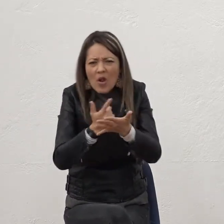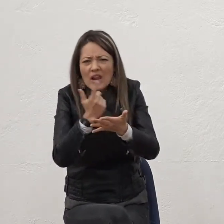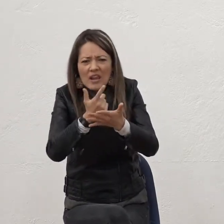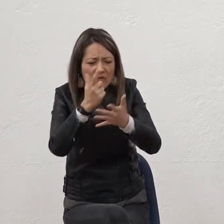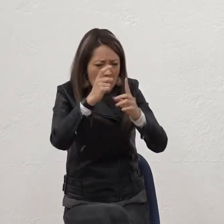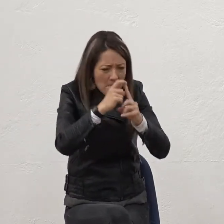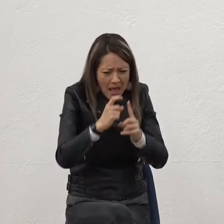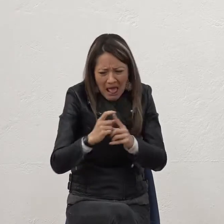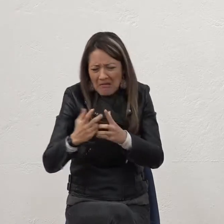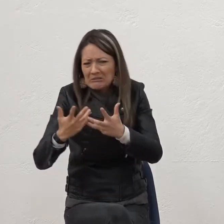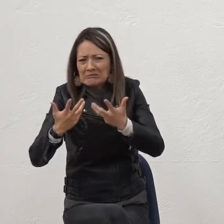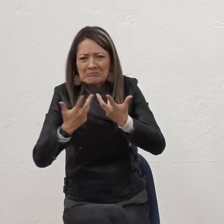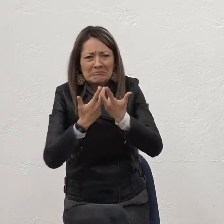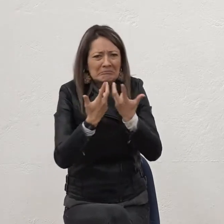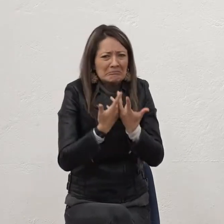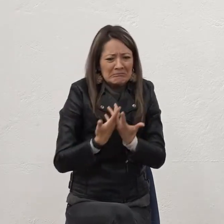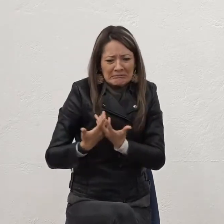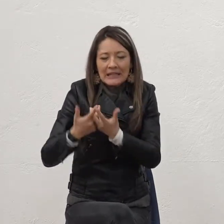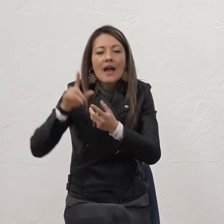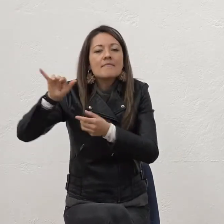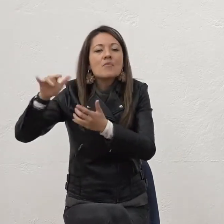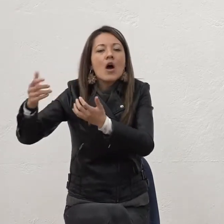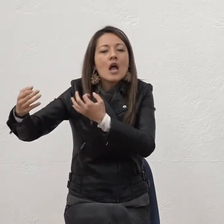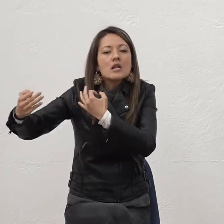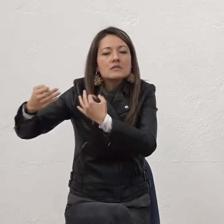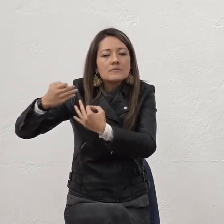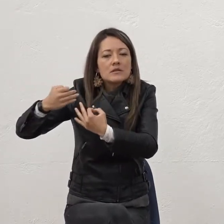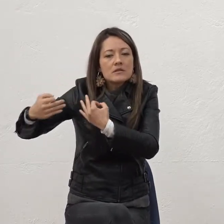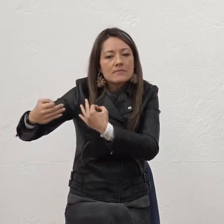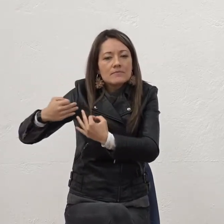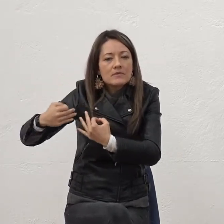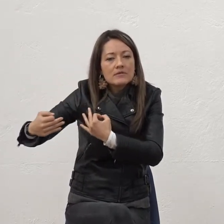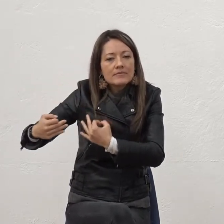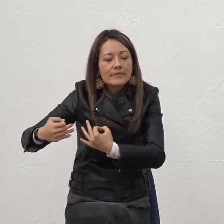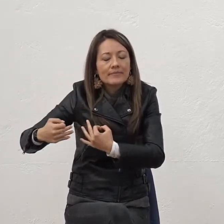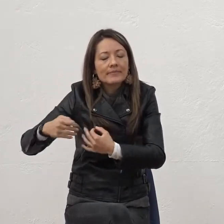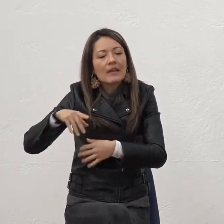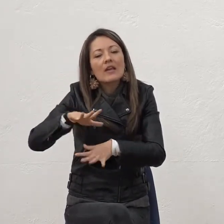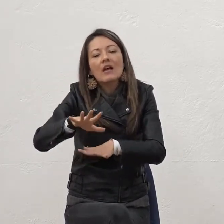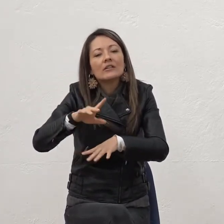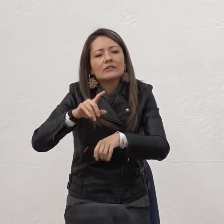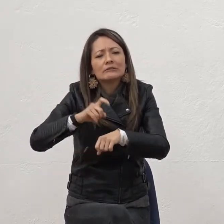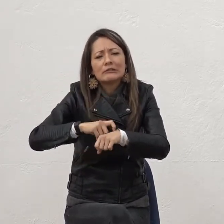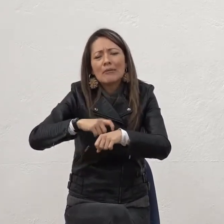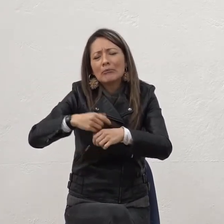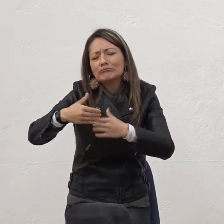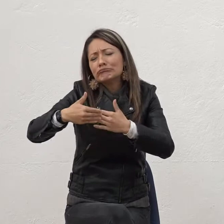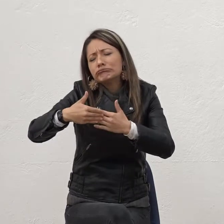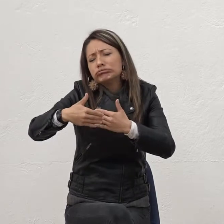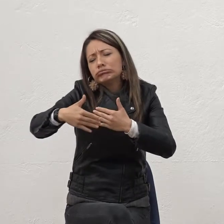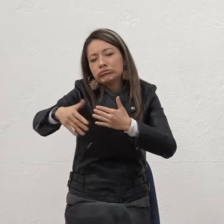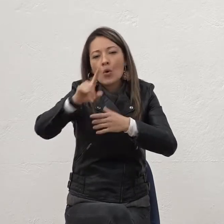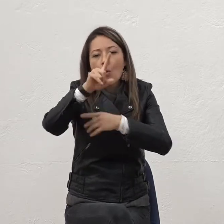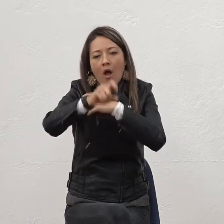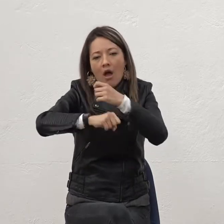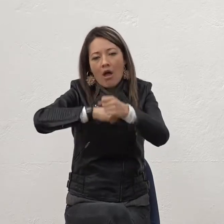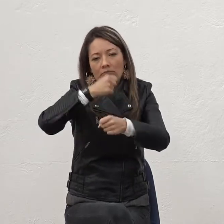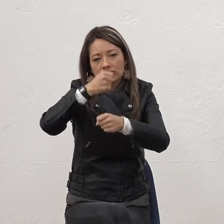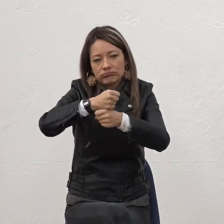esas palabras que salían de allí y ellos nos iban explicando. Y eso sucedió durante más o menos un